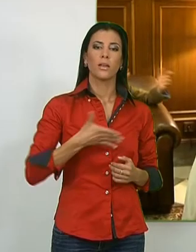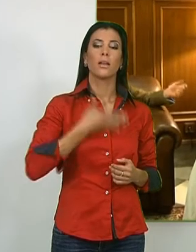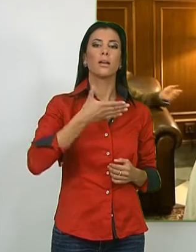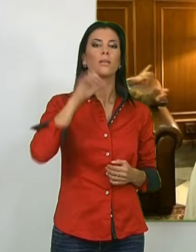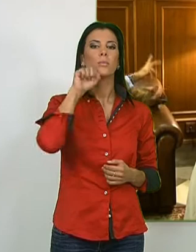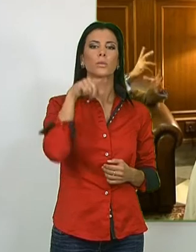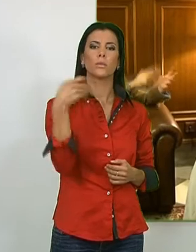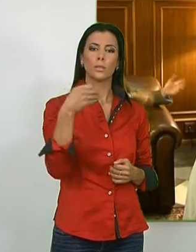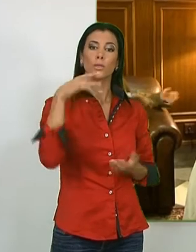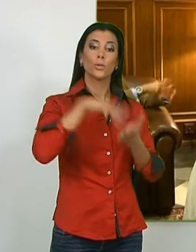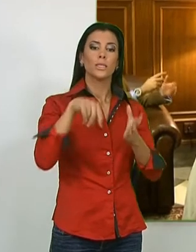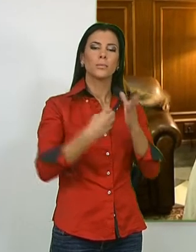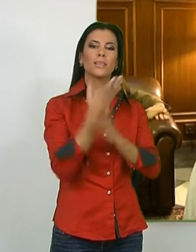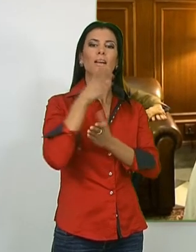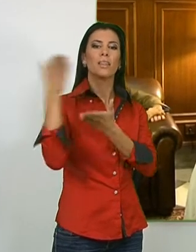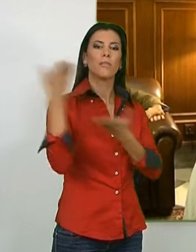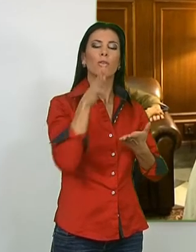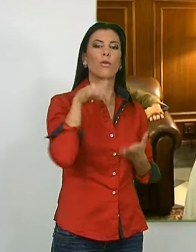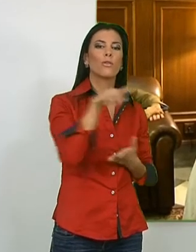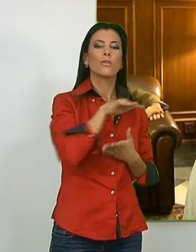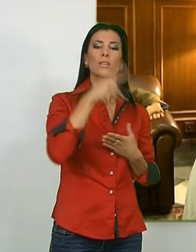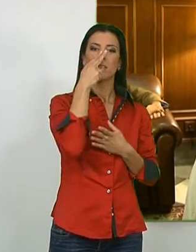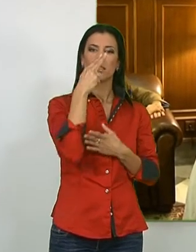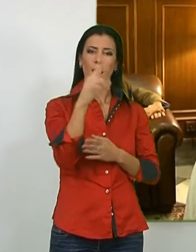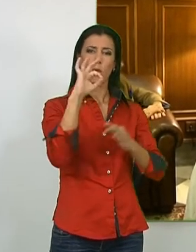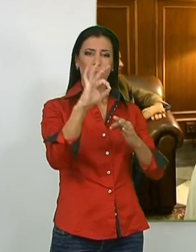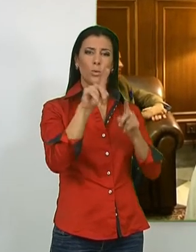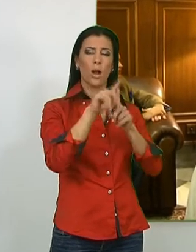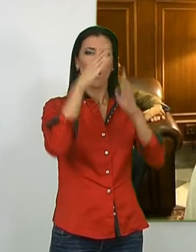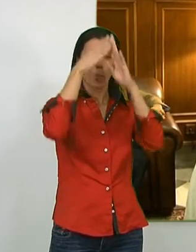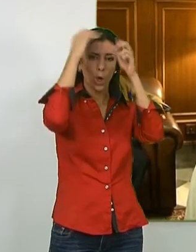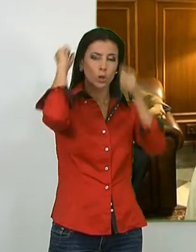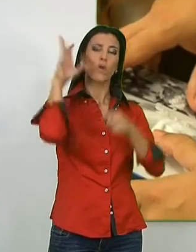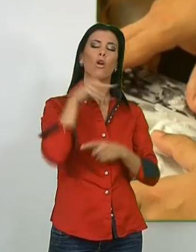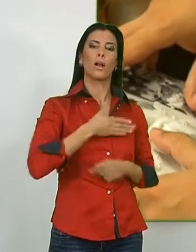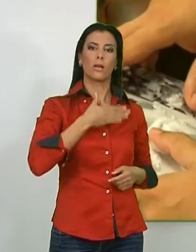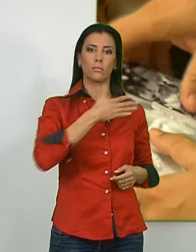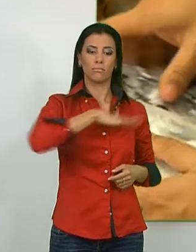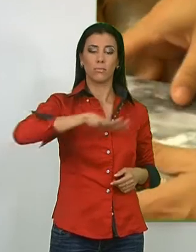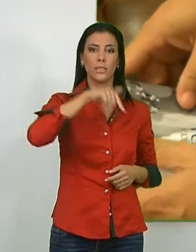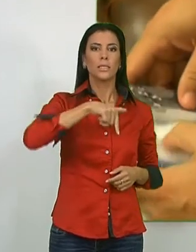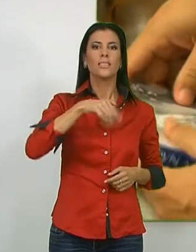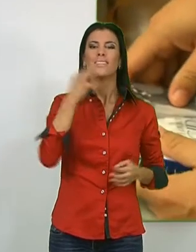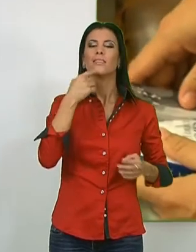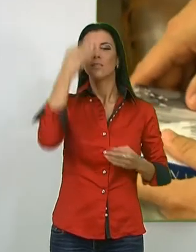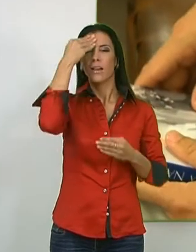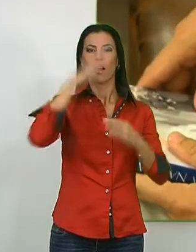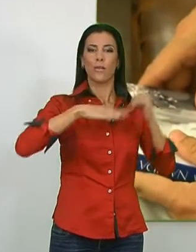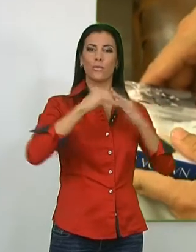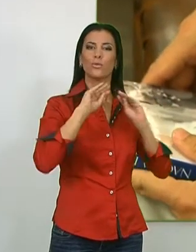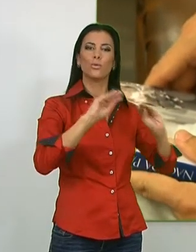el primer edil motrileño ha recibido en la mañana de hoy en el salón de protocolos del ayuntamiento de la localidad al autor de la biografía